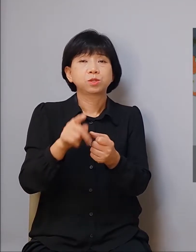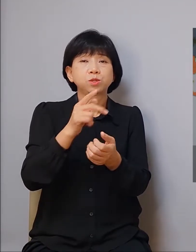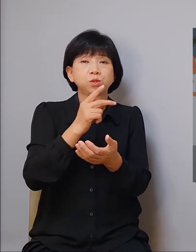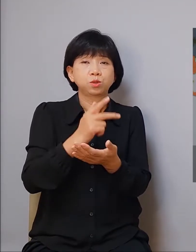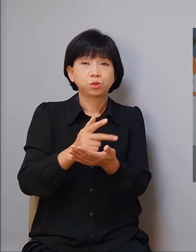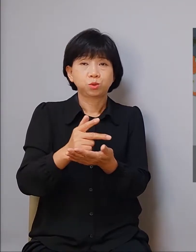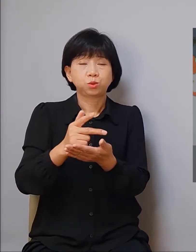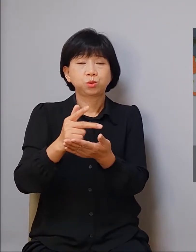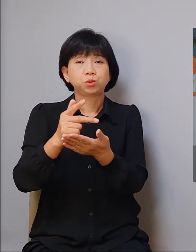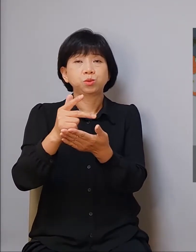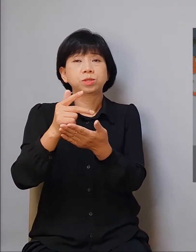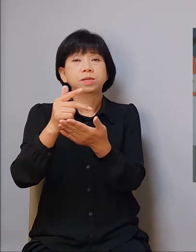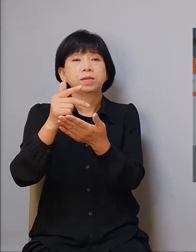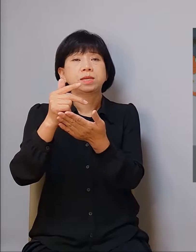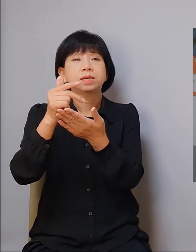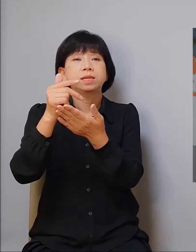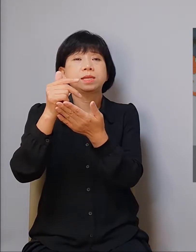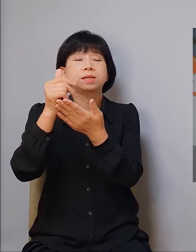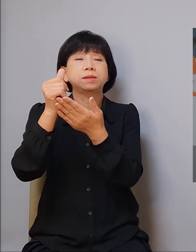있음을